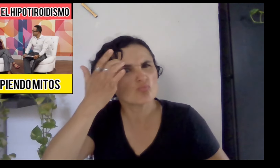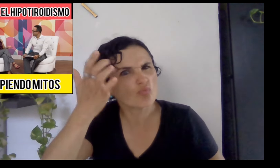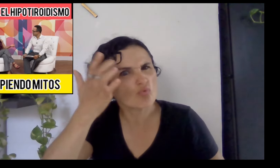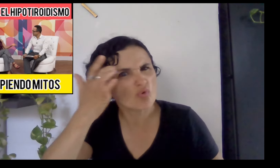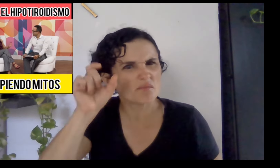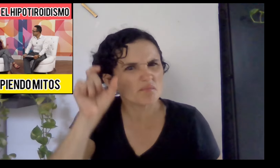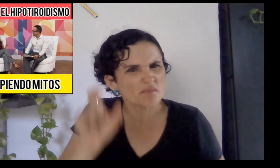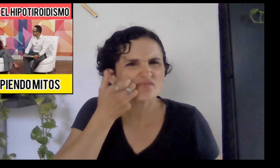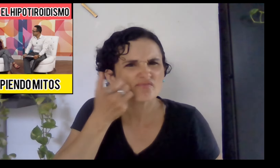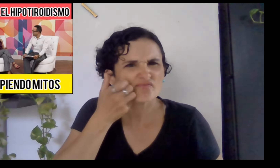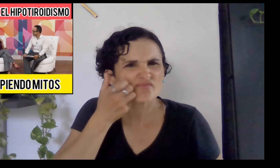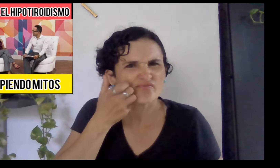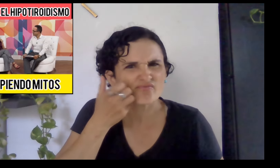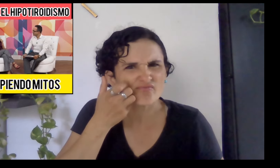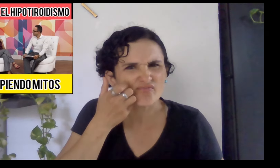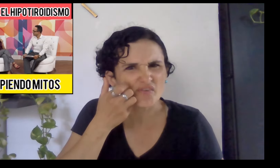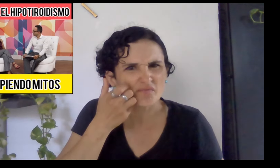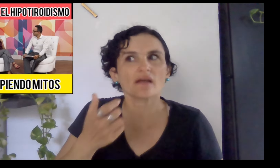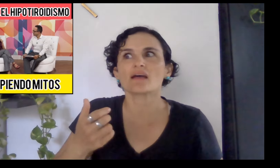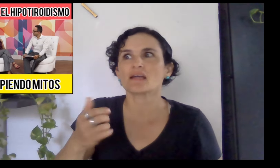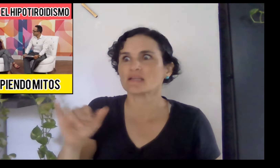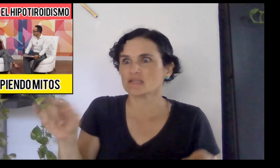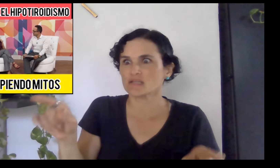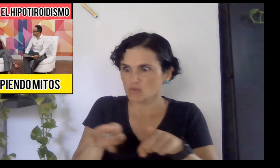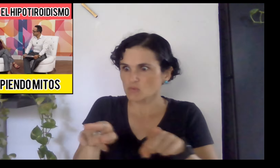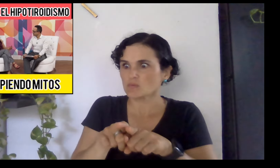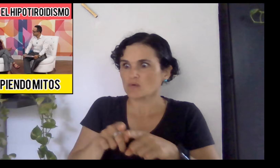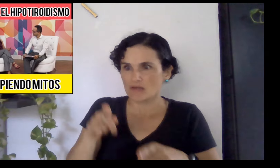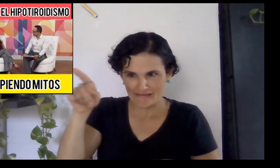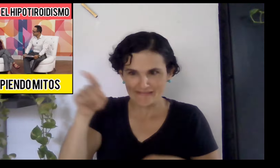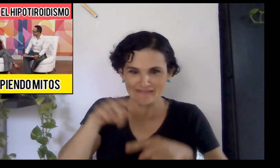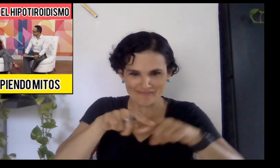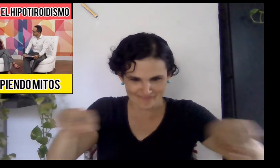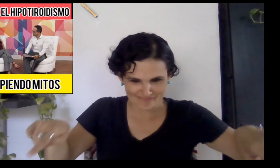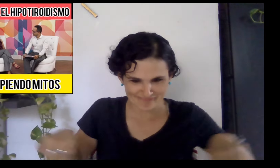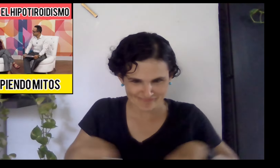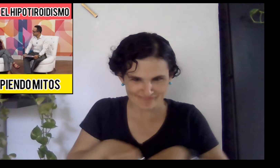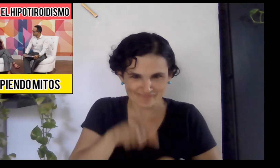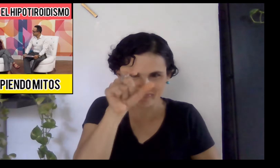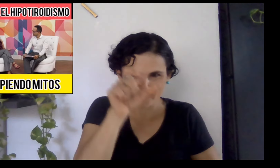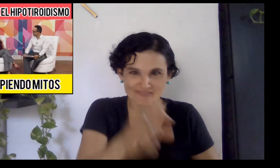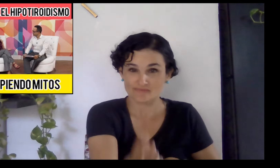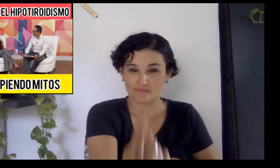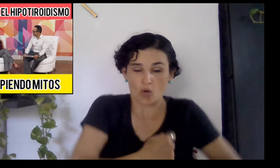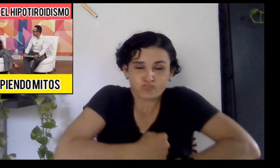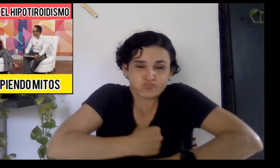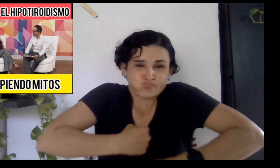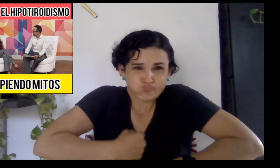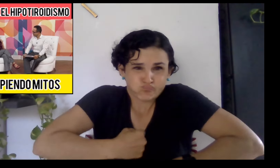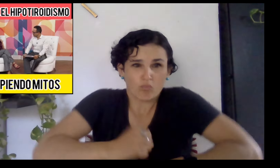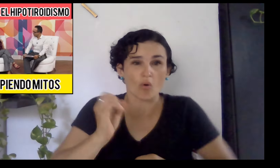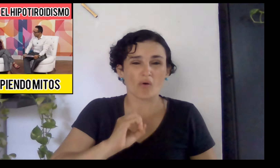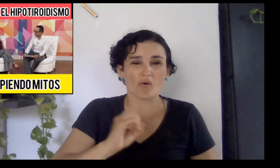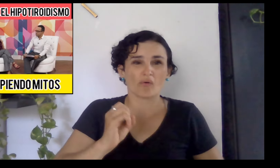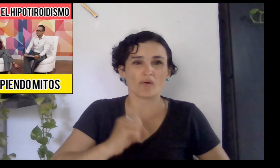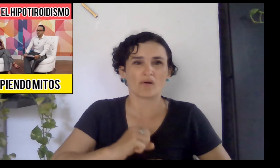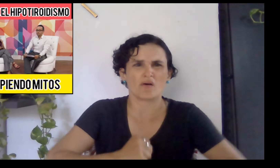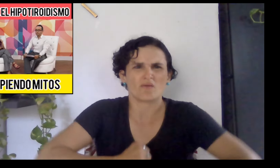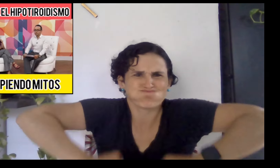Y lo que nos pasa a nosotros todo el tiempo en el consultorio, que tenemos personas con sobrepeso o con obesidad, pero están malnutridas o